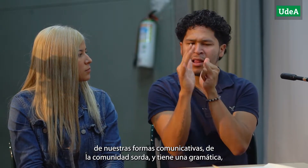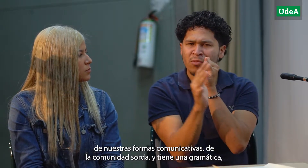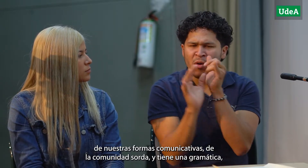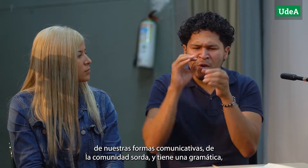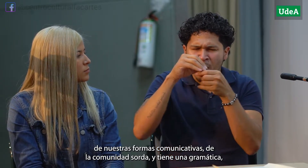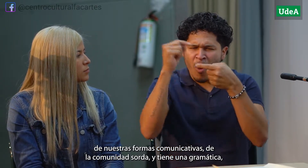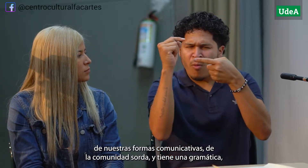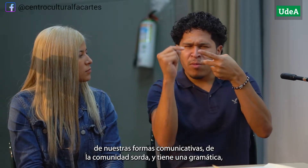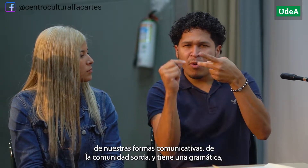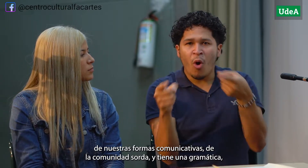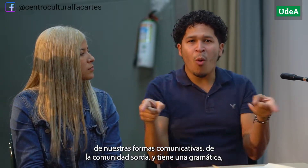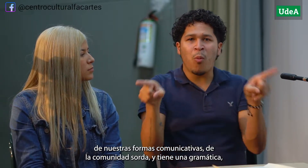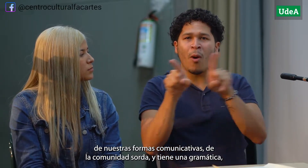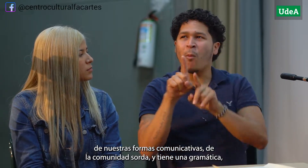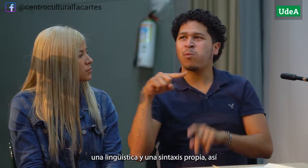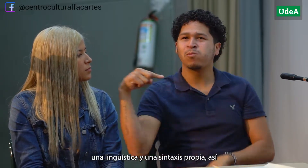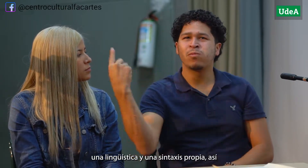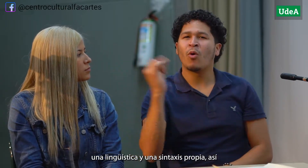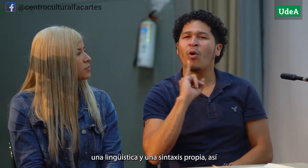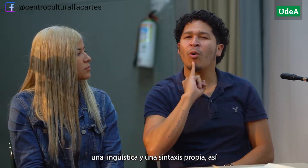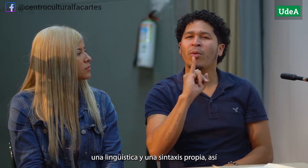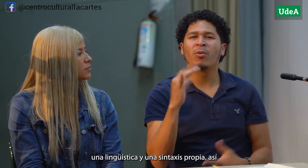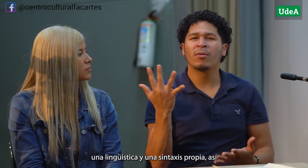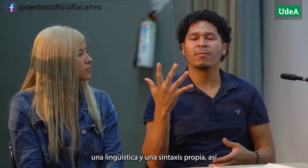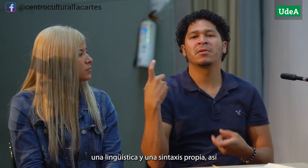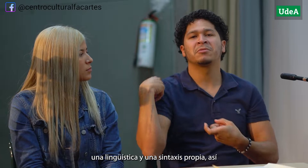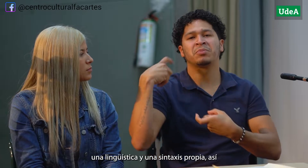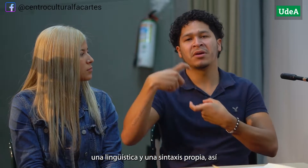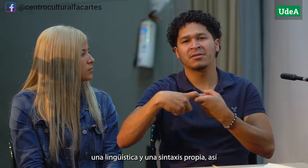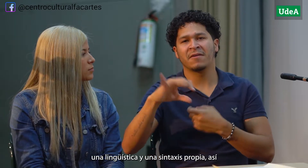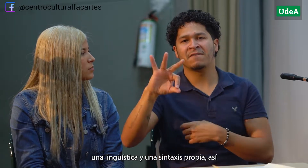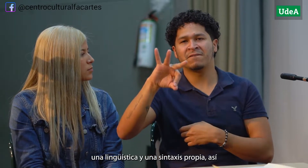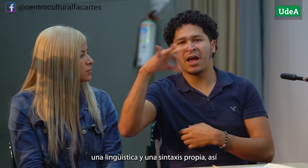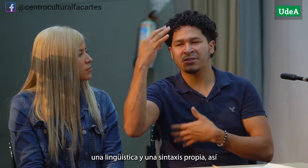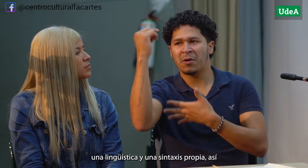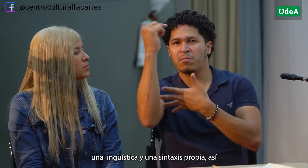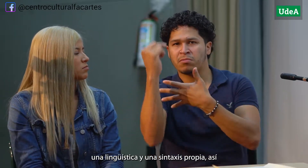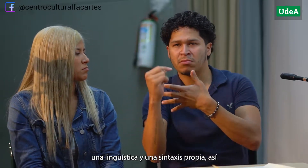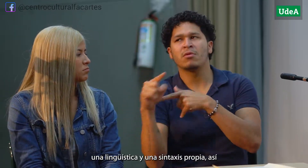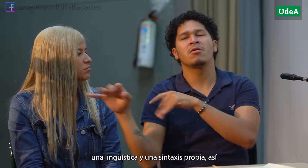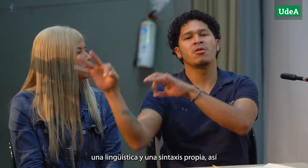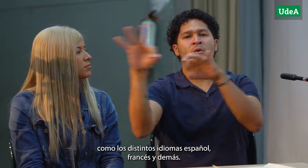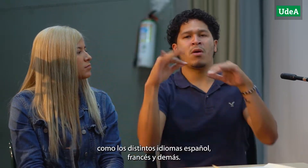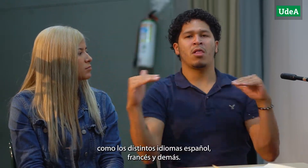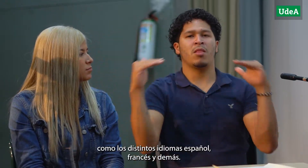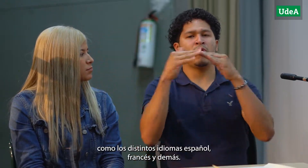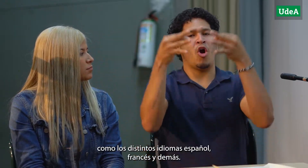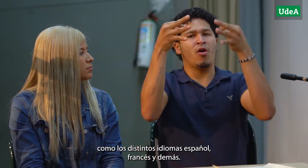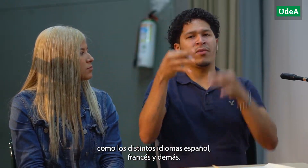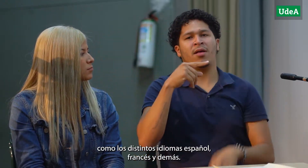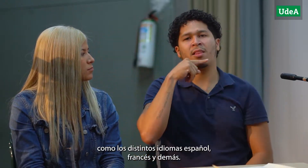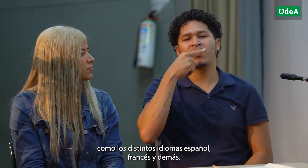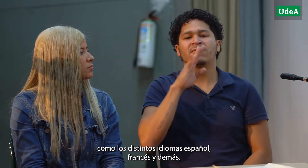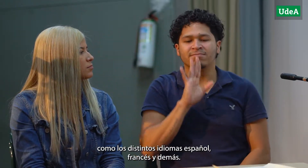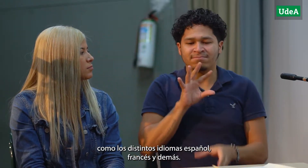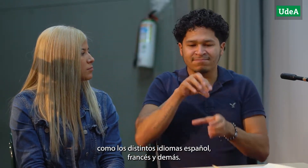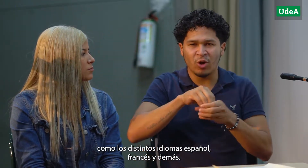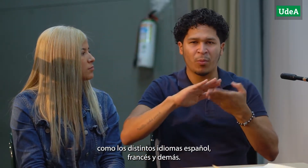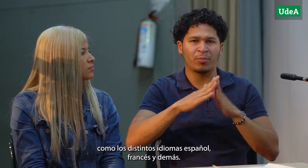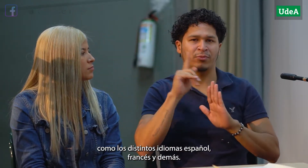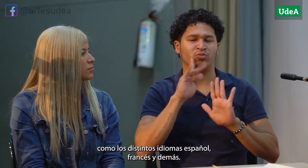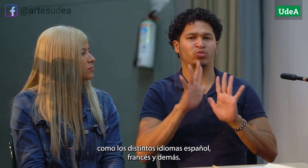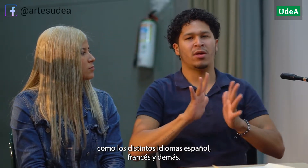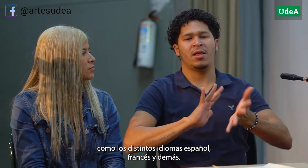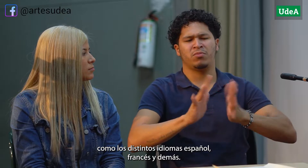comunidad sorda y tiene una gramática, una lingüística y una sintaxis propia, así como los distintos idiomas,